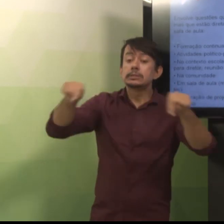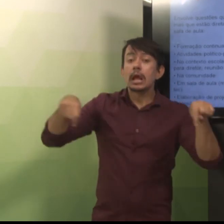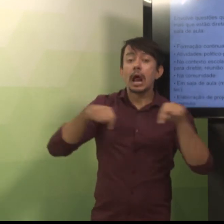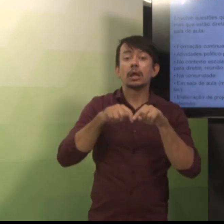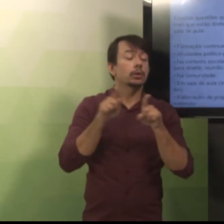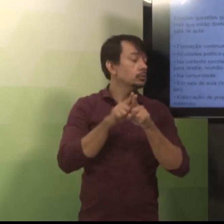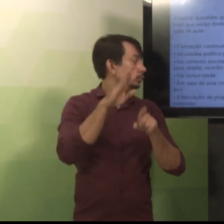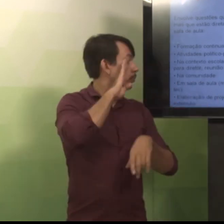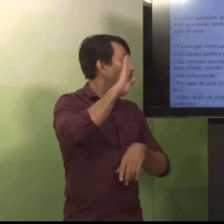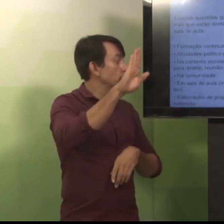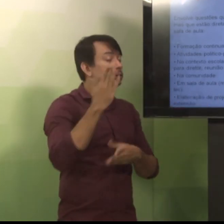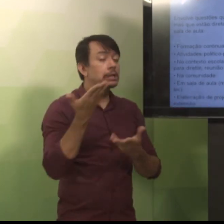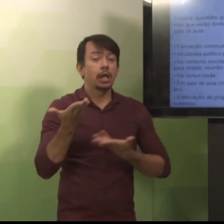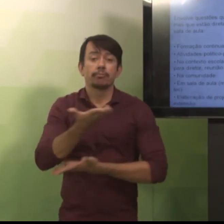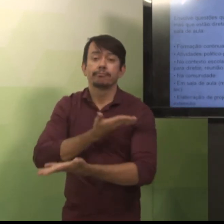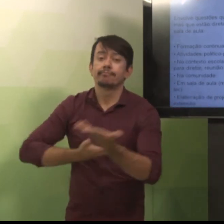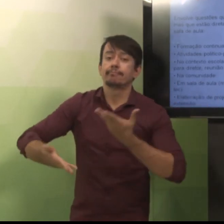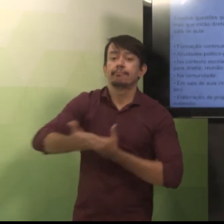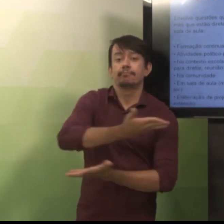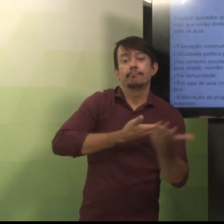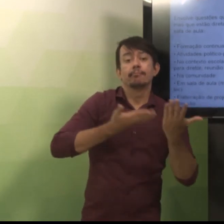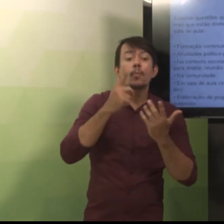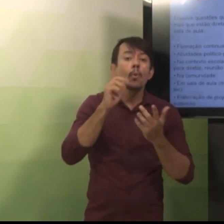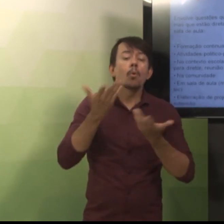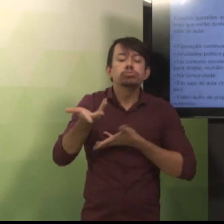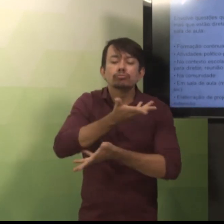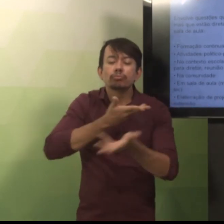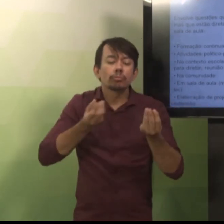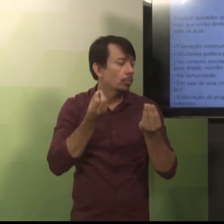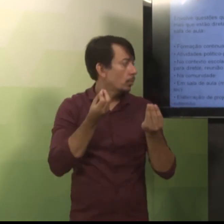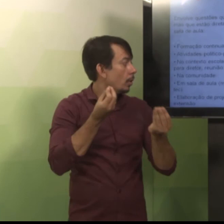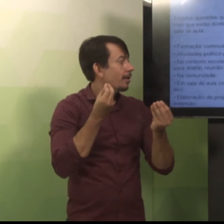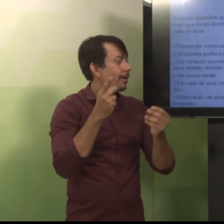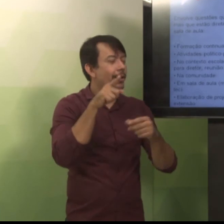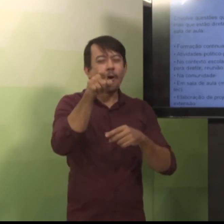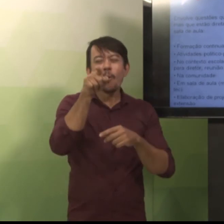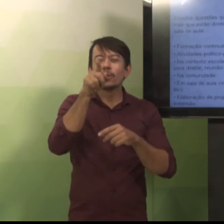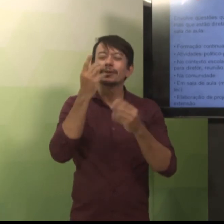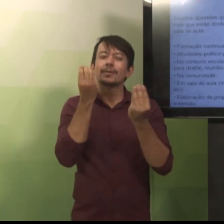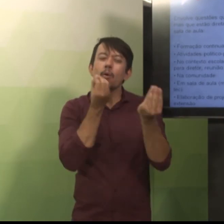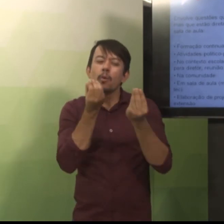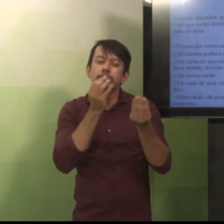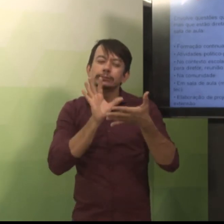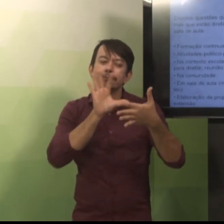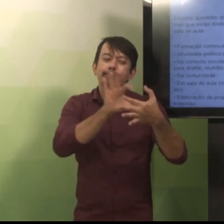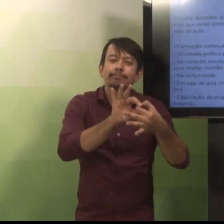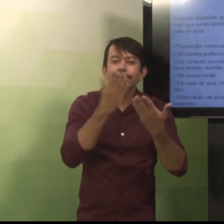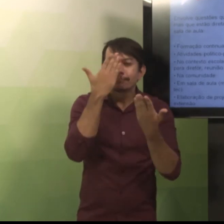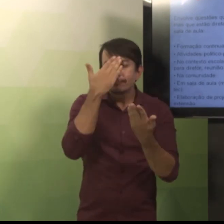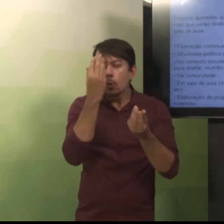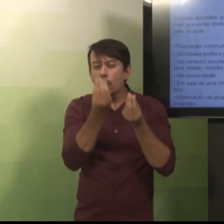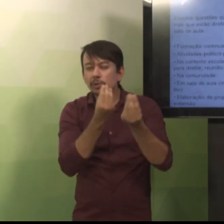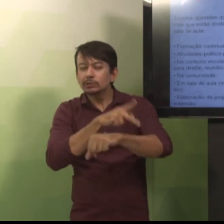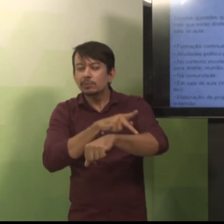Então, em sala de aula, o primordial é a interação. É necessário que haja uma mediação